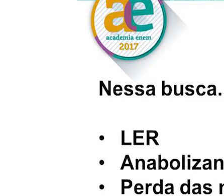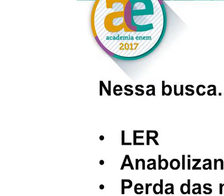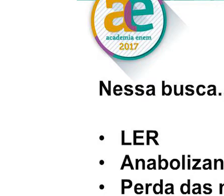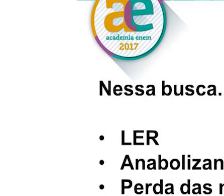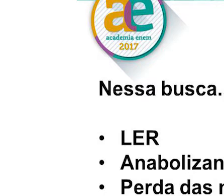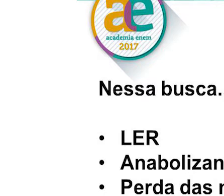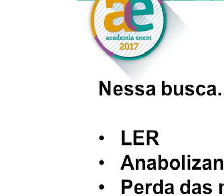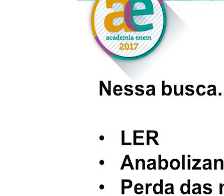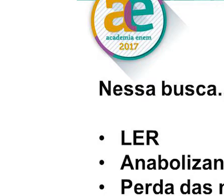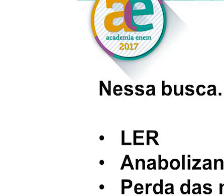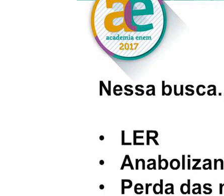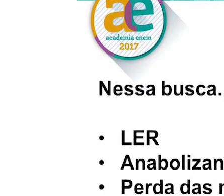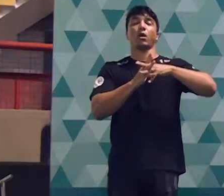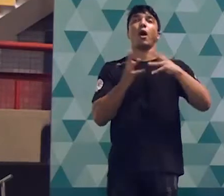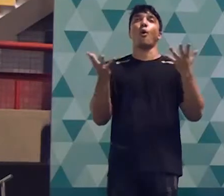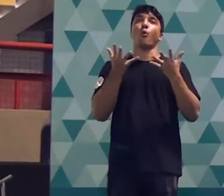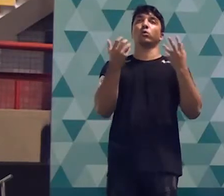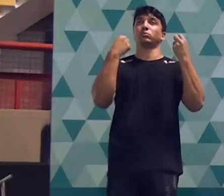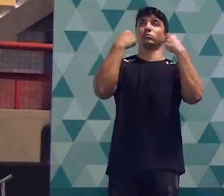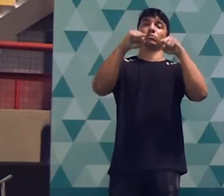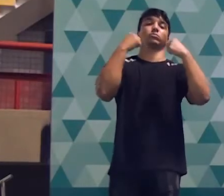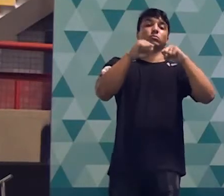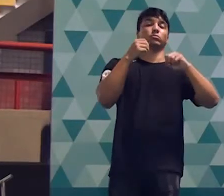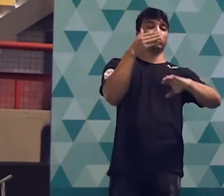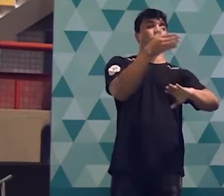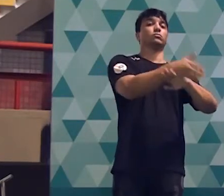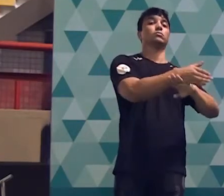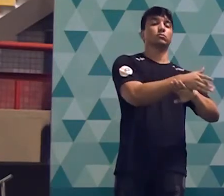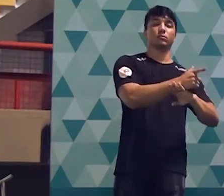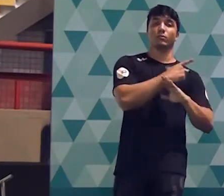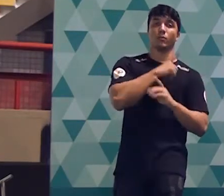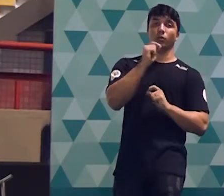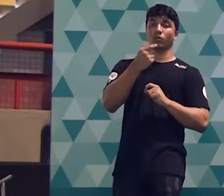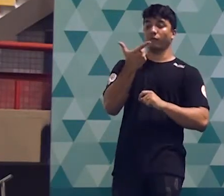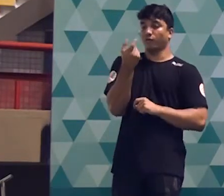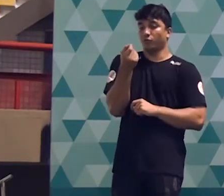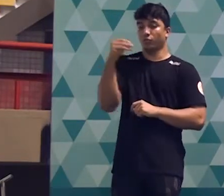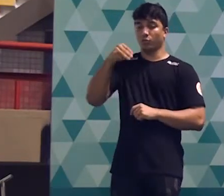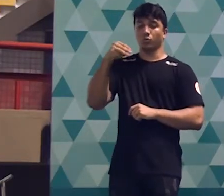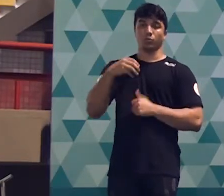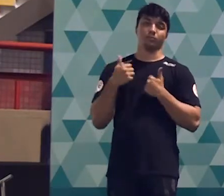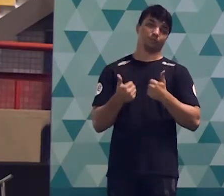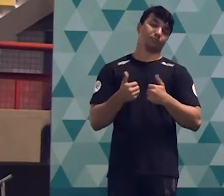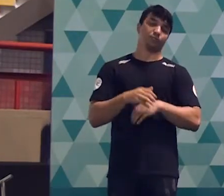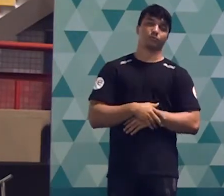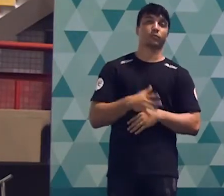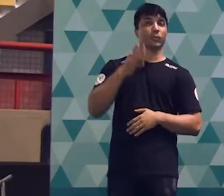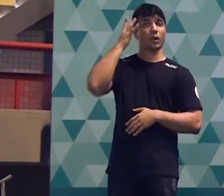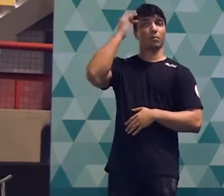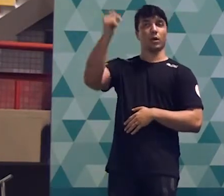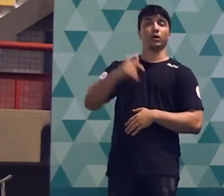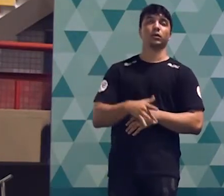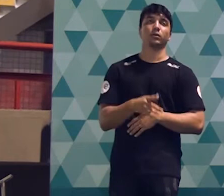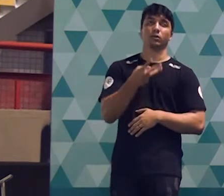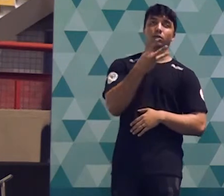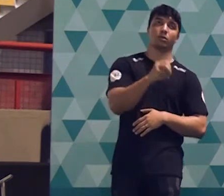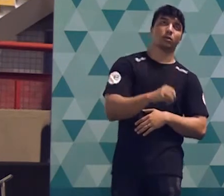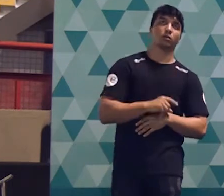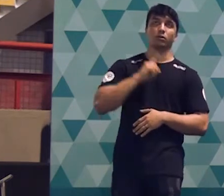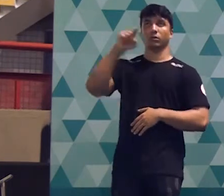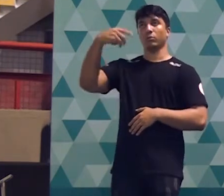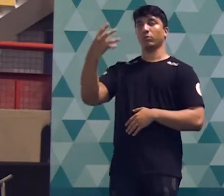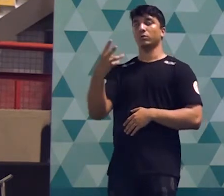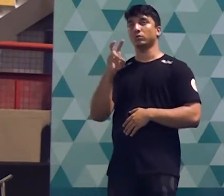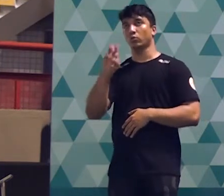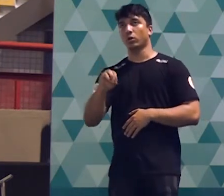isso? Hoje eu vou para a academia e eu passo 20 minutos. Amanhã eu passo 30, depois da manhã eu